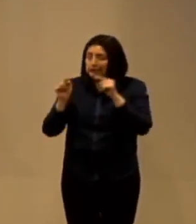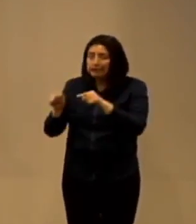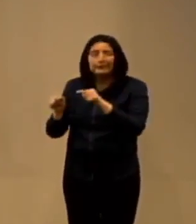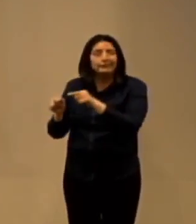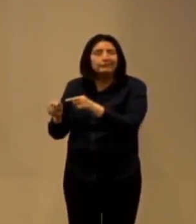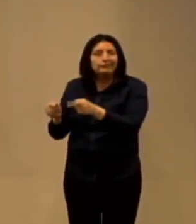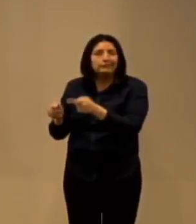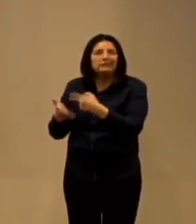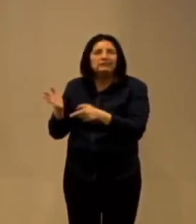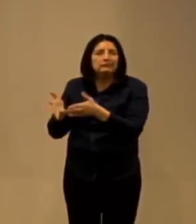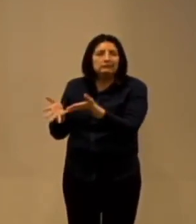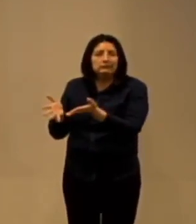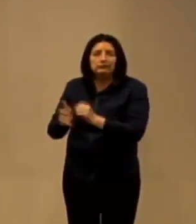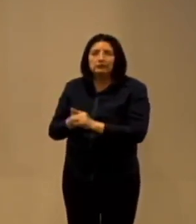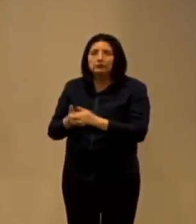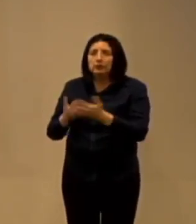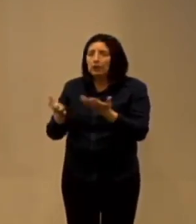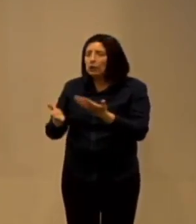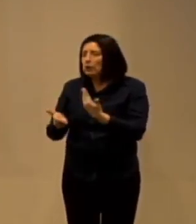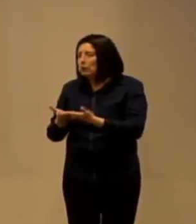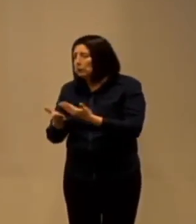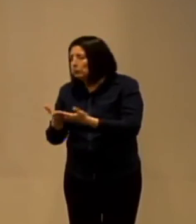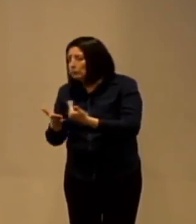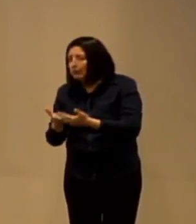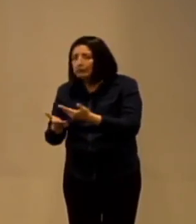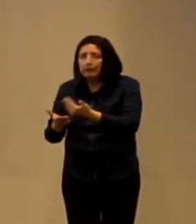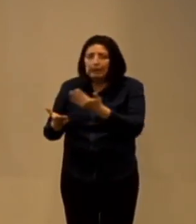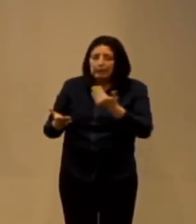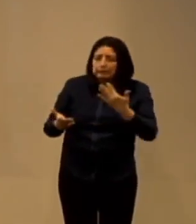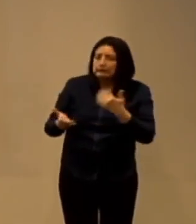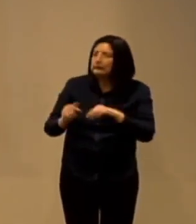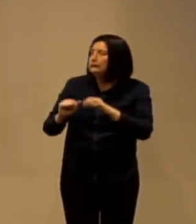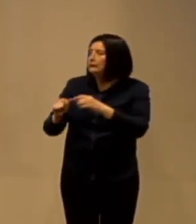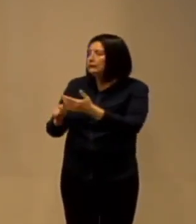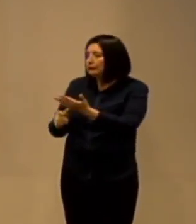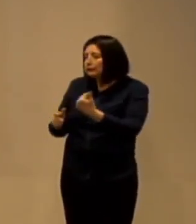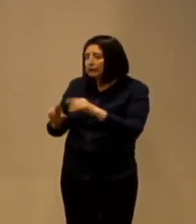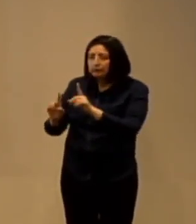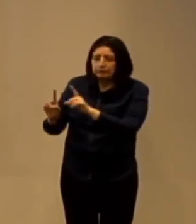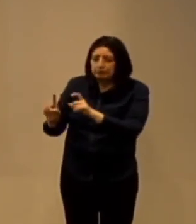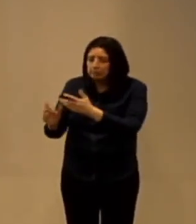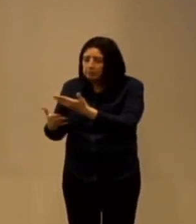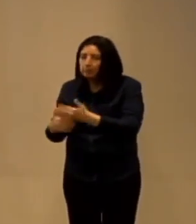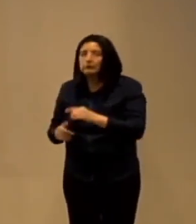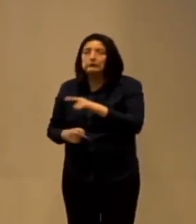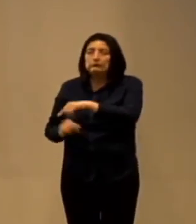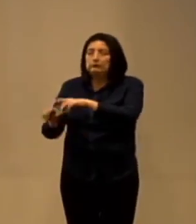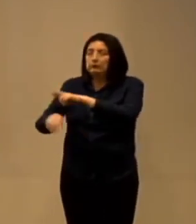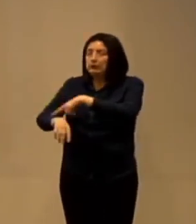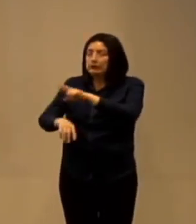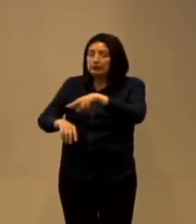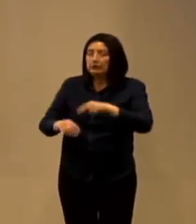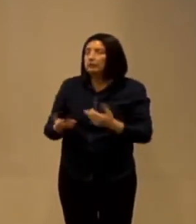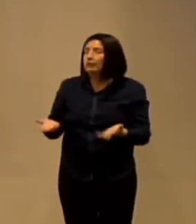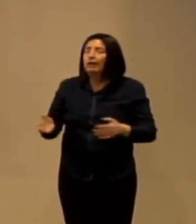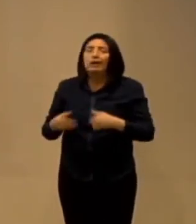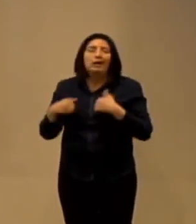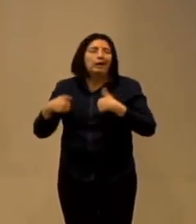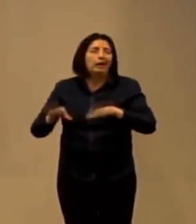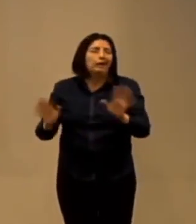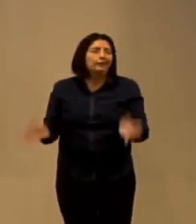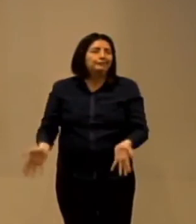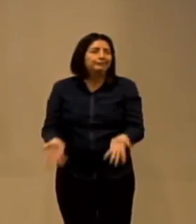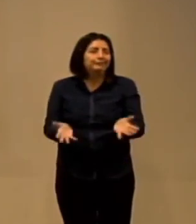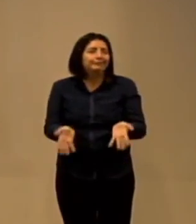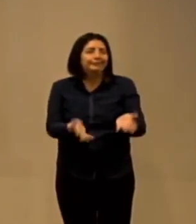estar relacionado a un tamizaje previo que la región debe hacer. Pues si no, la región muy fácilmente se desempolva y le